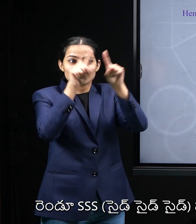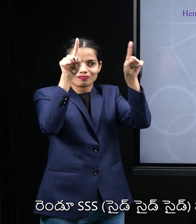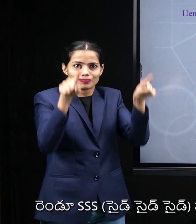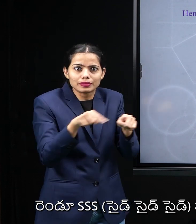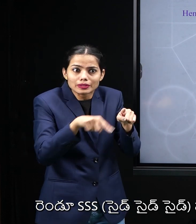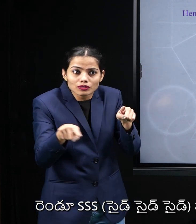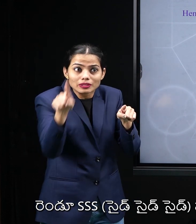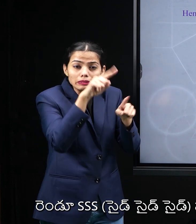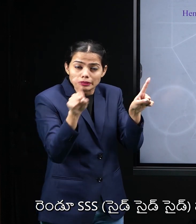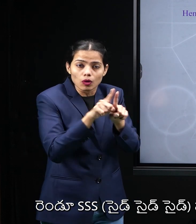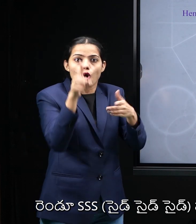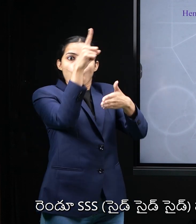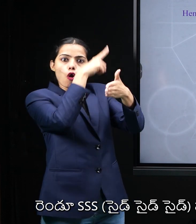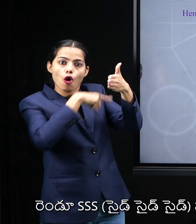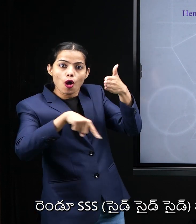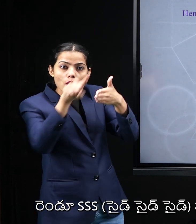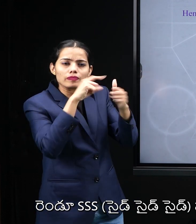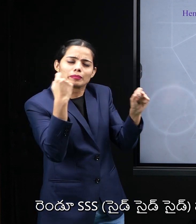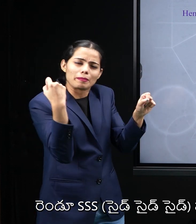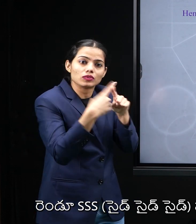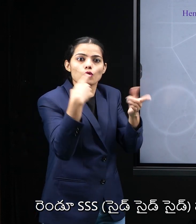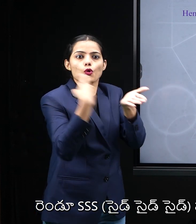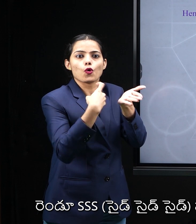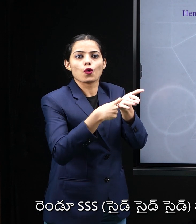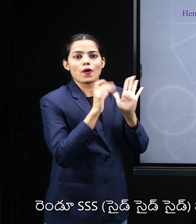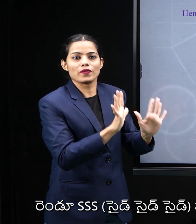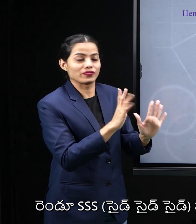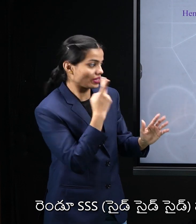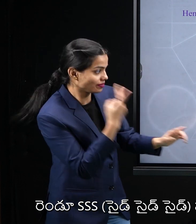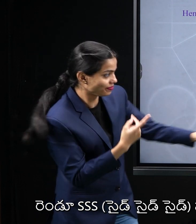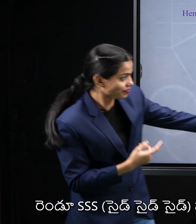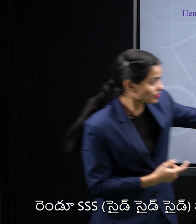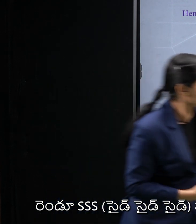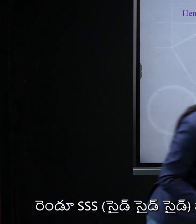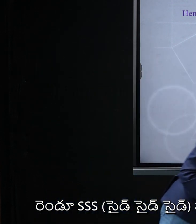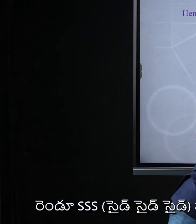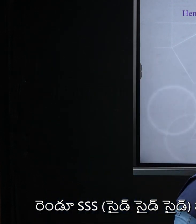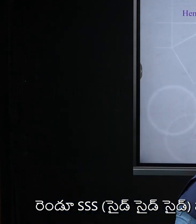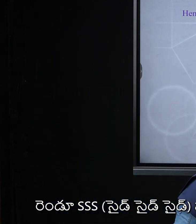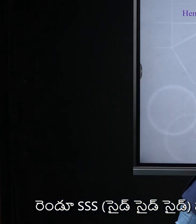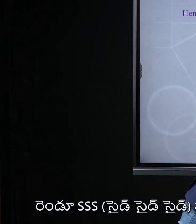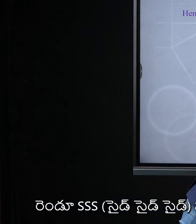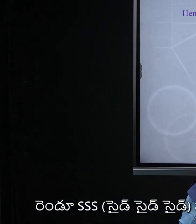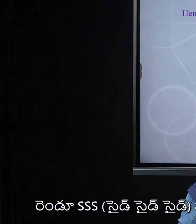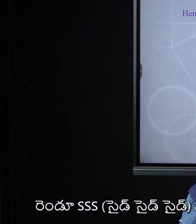SSS సైడ్ సైడ్ సైడ్ సారూప్యత నియమం ద్వారా సమానంగా ఉంటాయి.